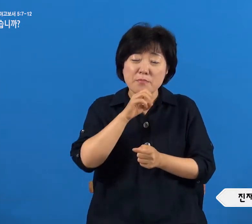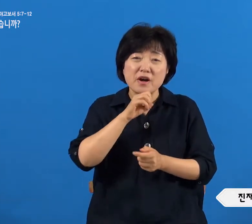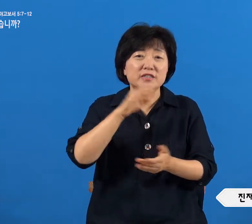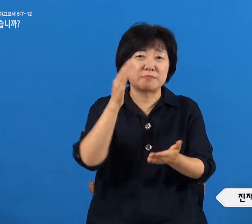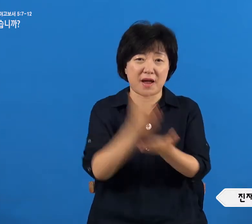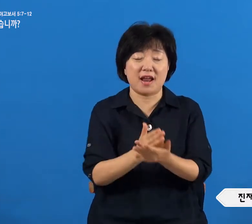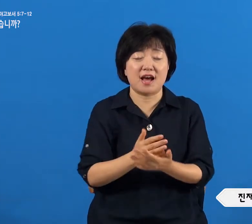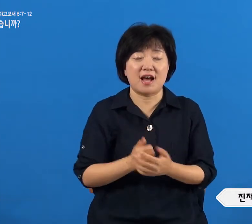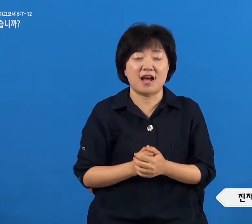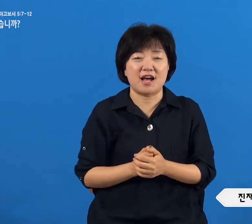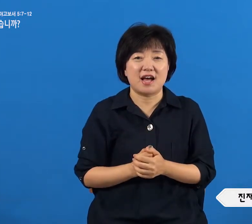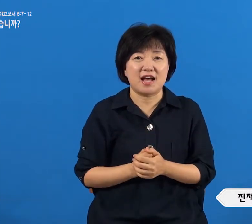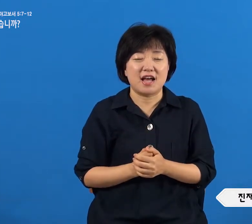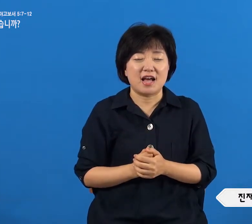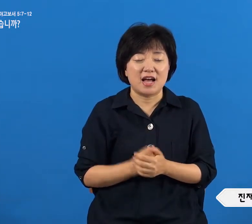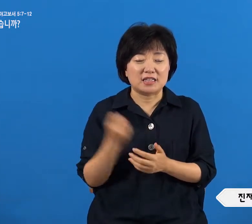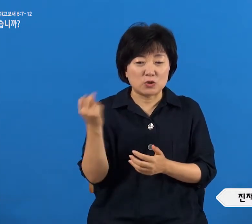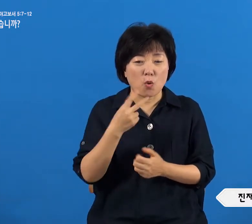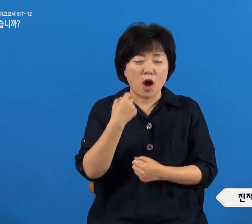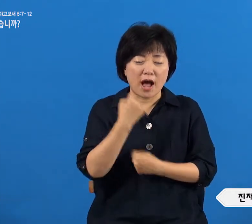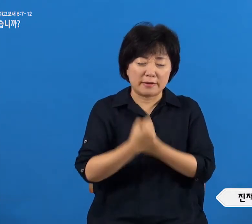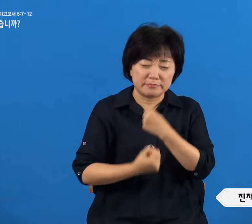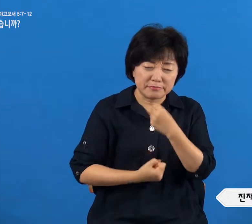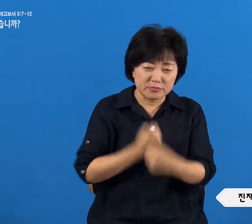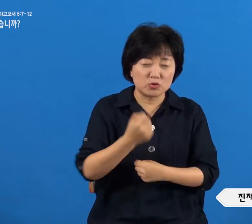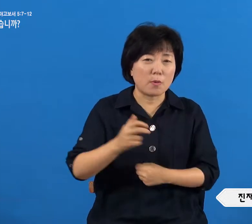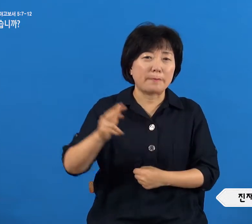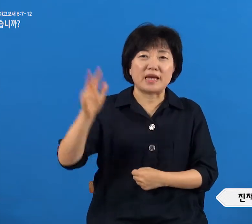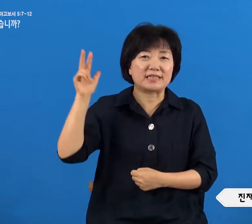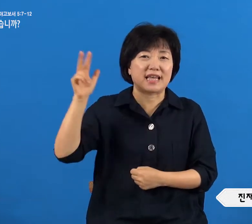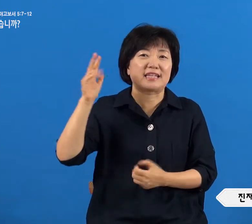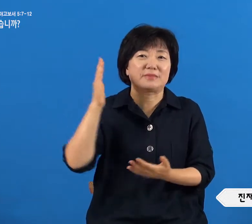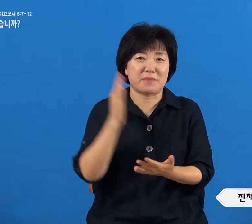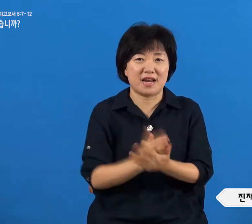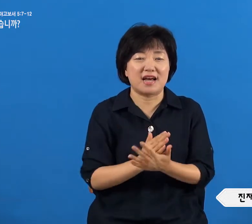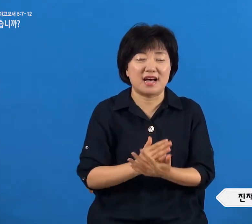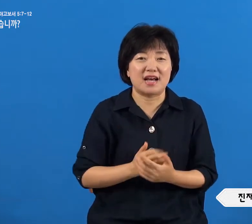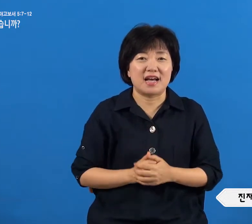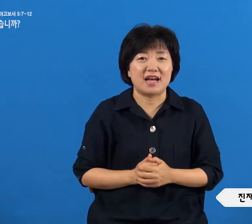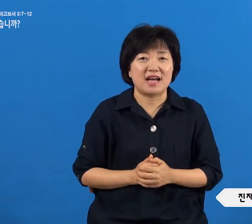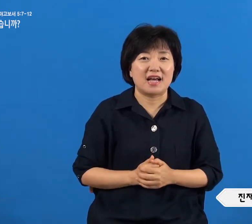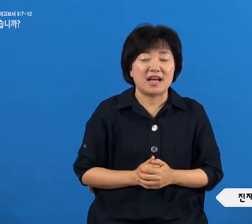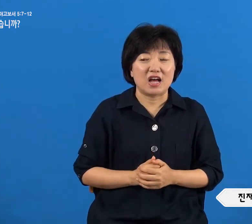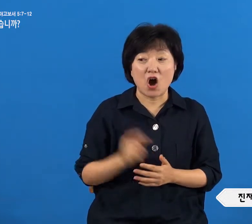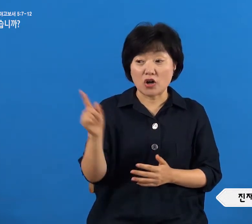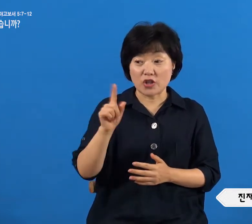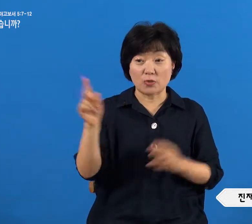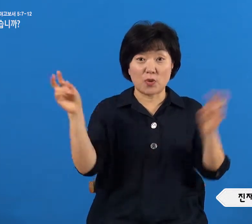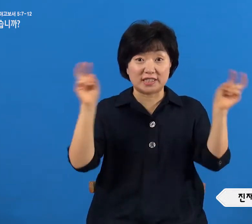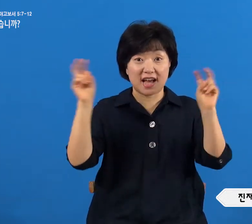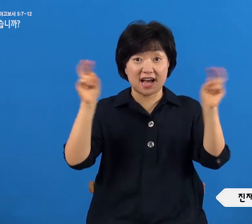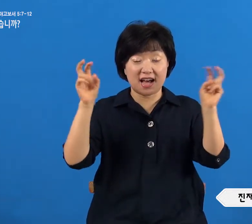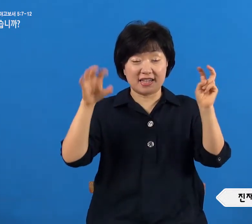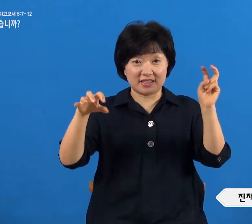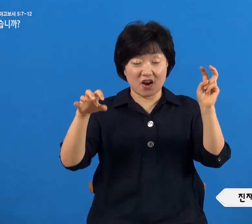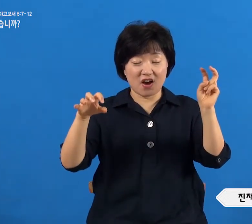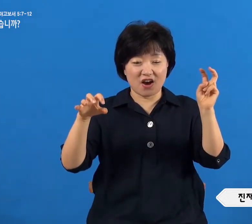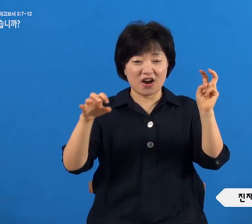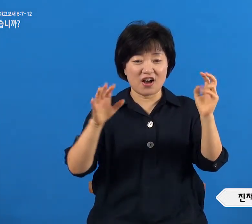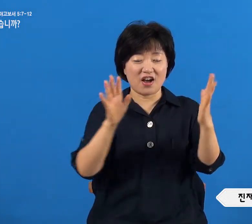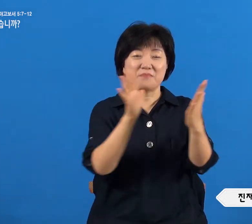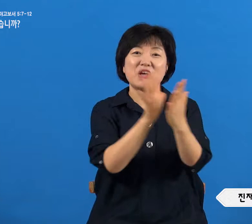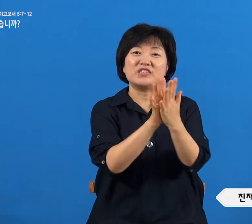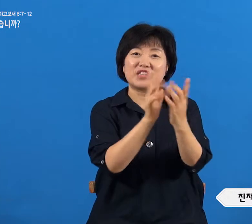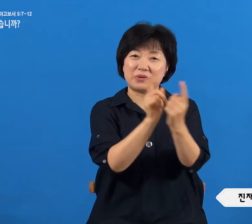마라. 그리고 함부로 맹세하지 마라. 어느 한 회사에서 면접